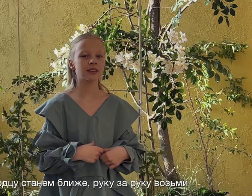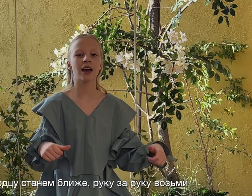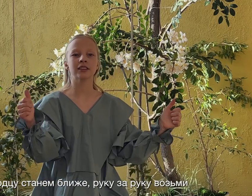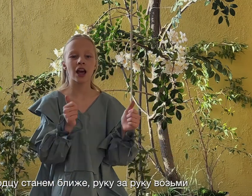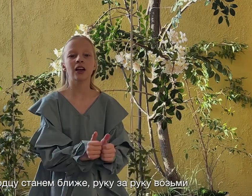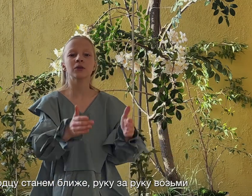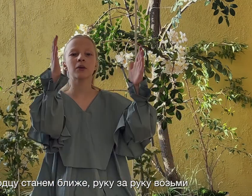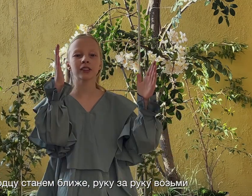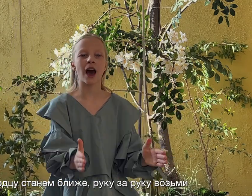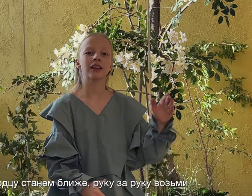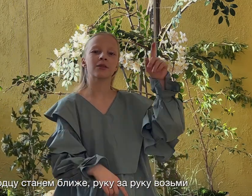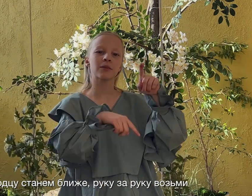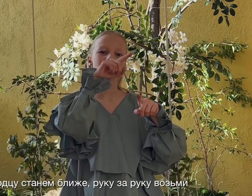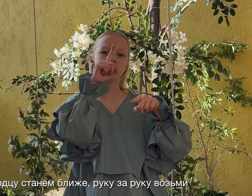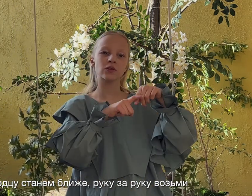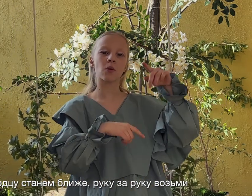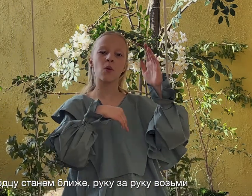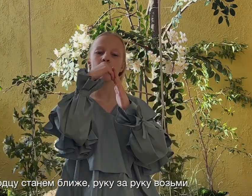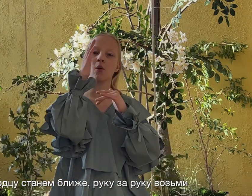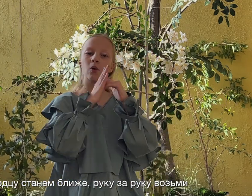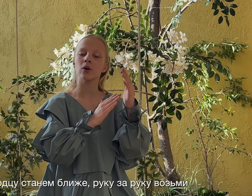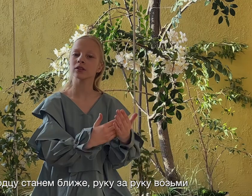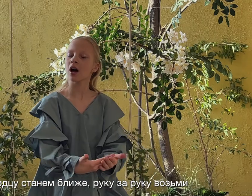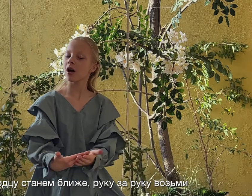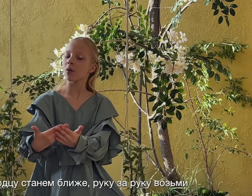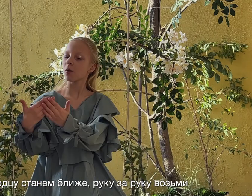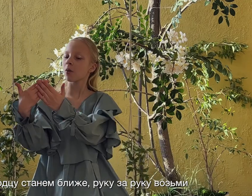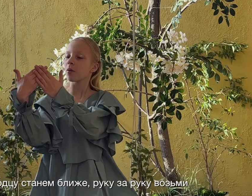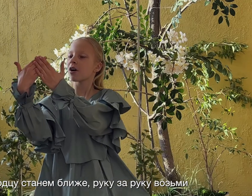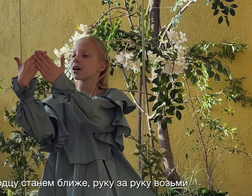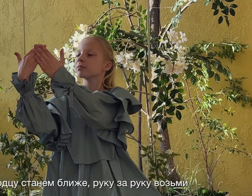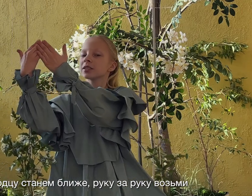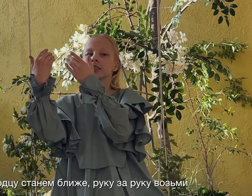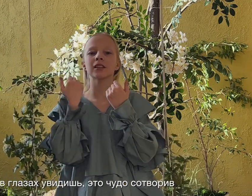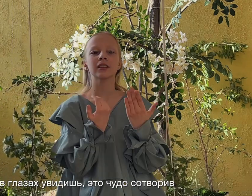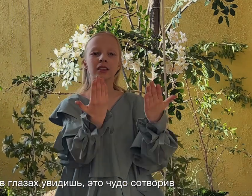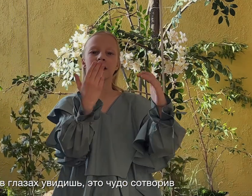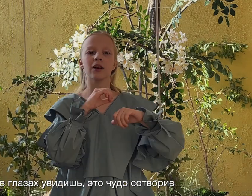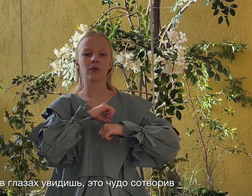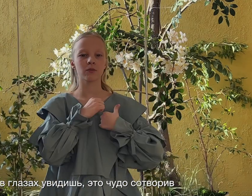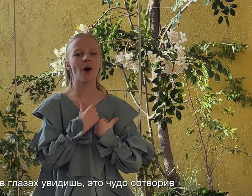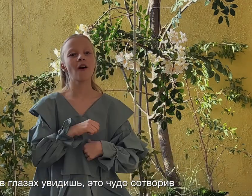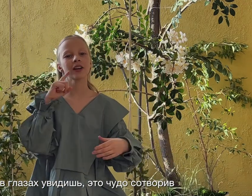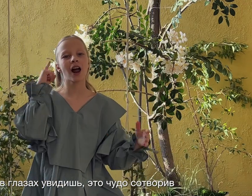Сердцем к сердцу станем ближе, руку за руку возьми. Ты любовь в